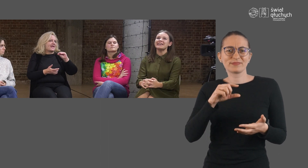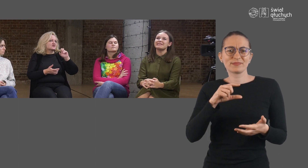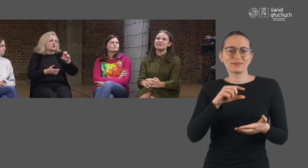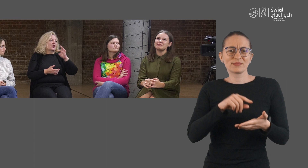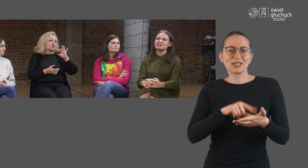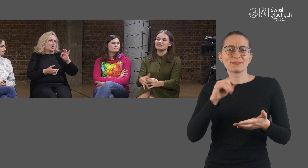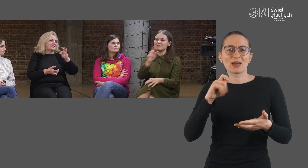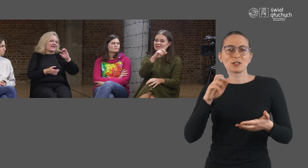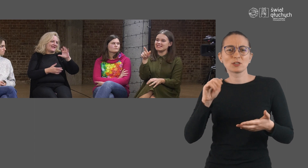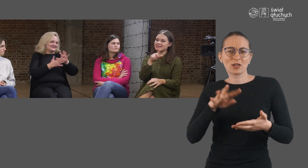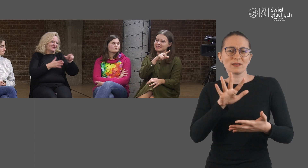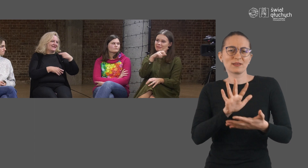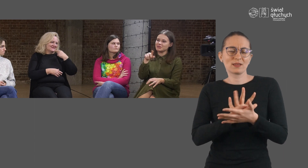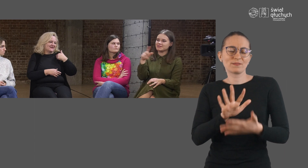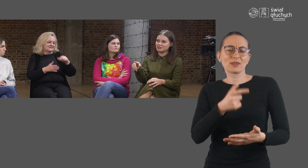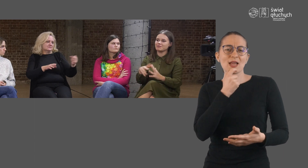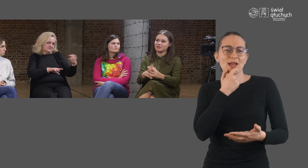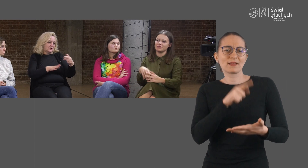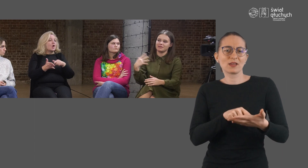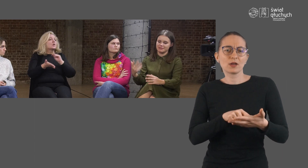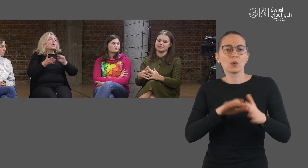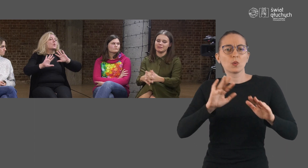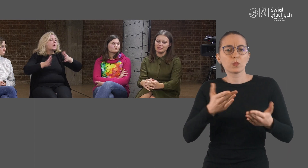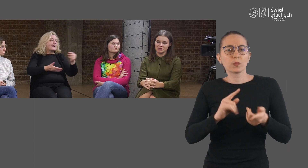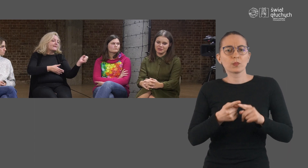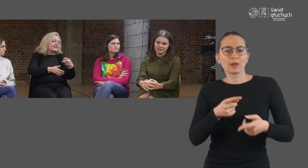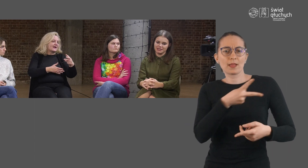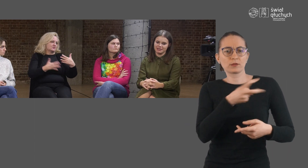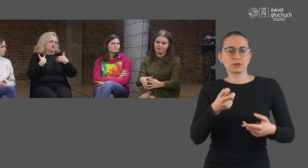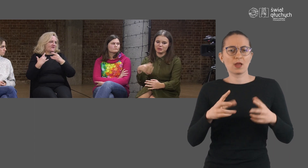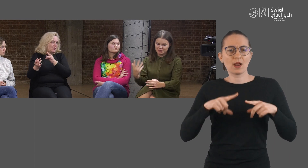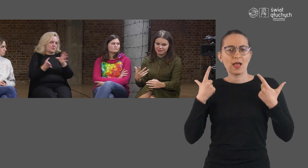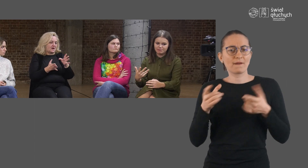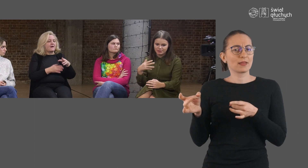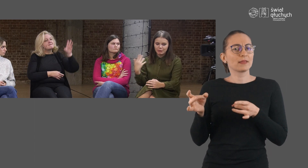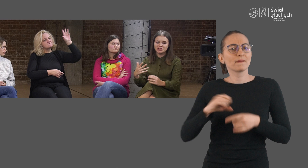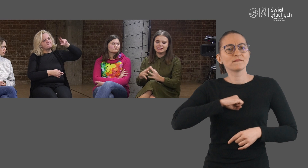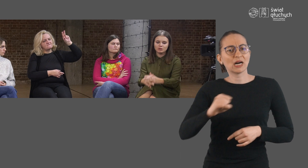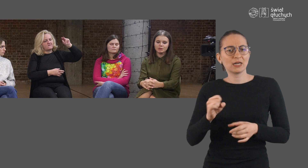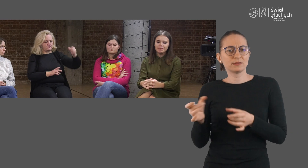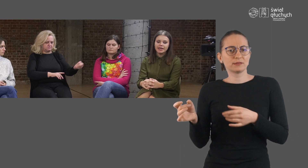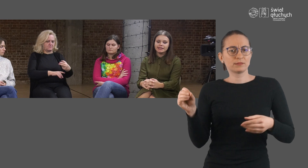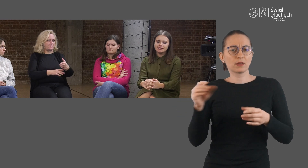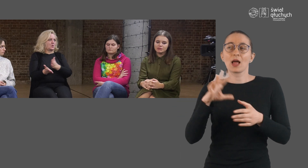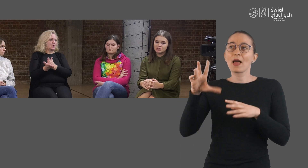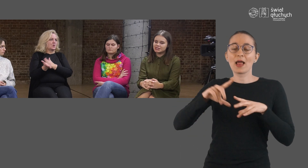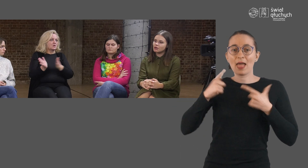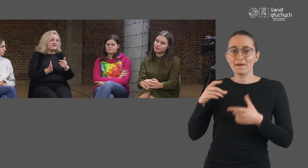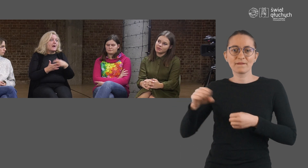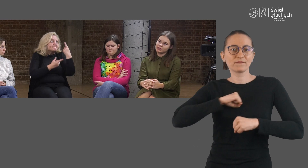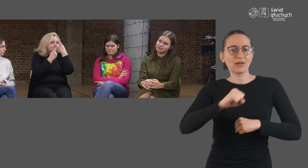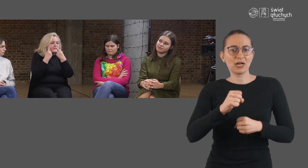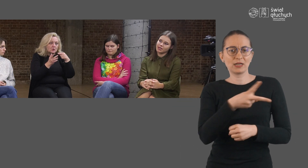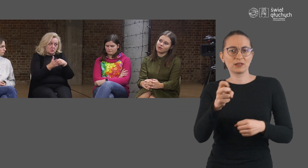No, w każdym razie to są napisy na bieżąco, na żywo, za pomocą wypowiedzianych słów i myślę, że